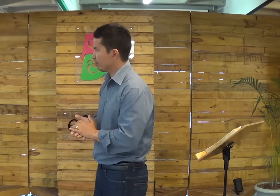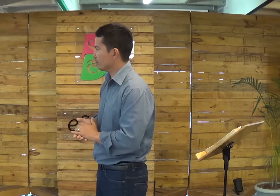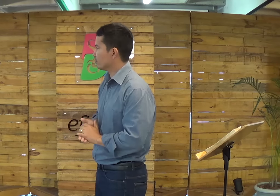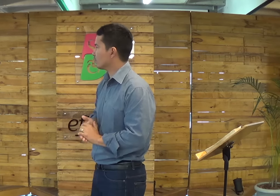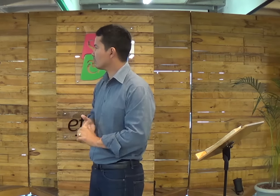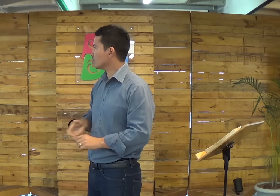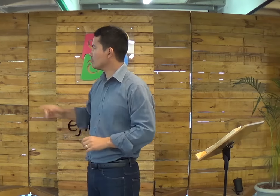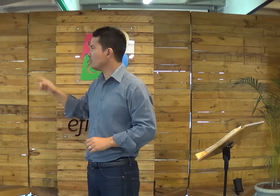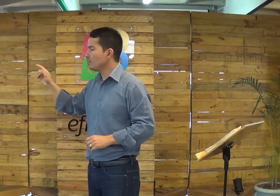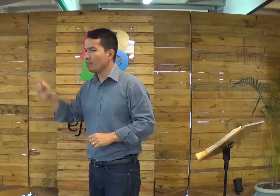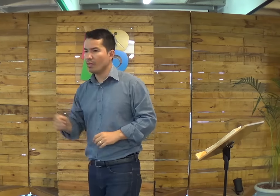que eu